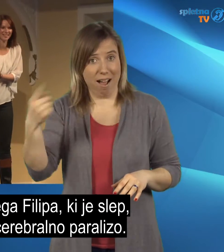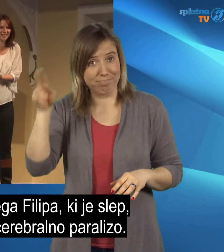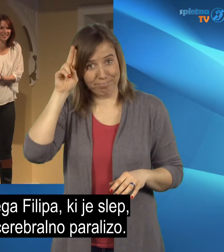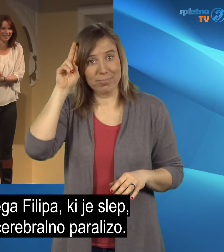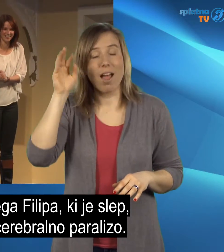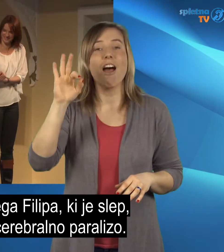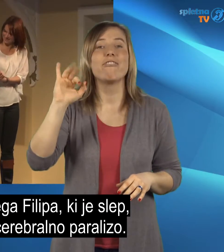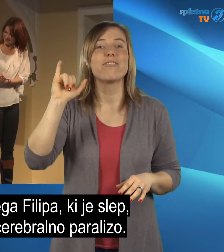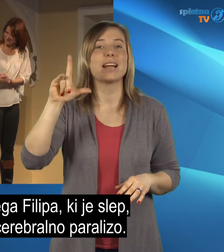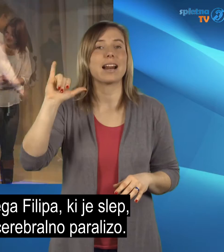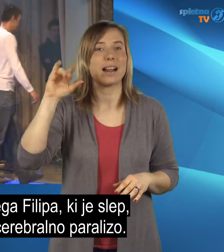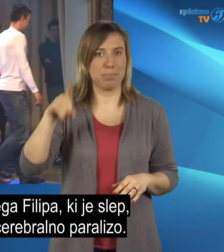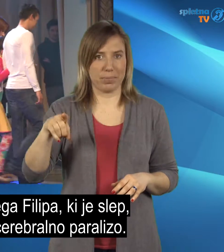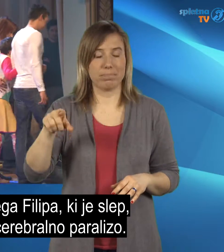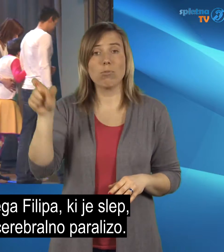cerebralno paralizo.